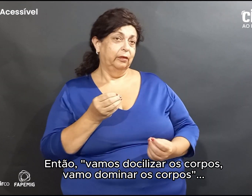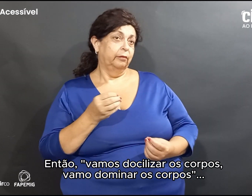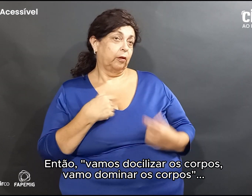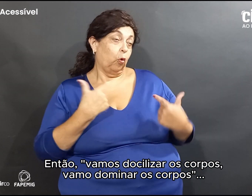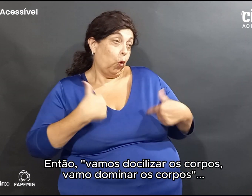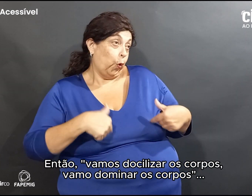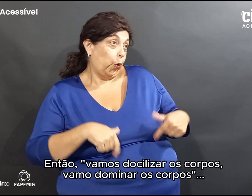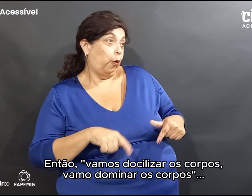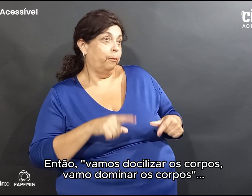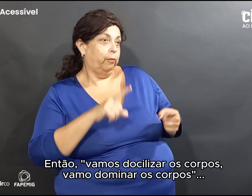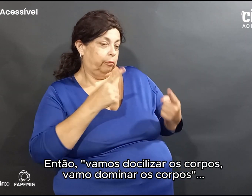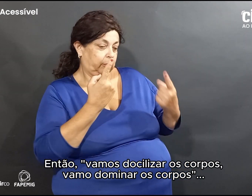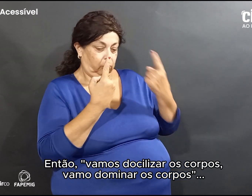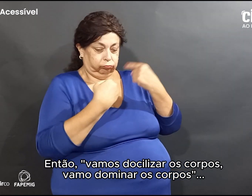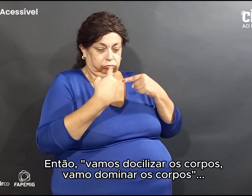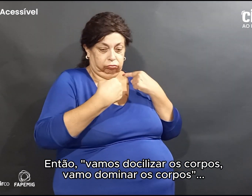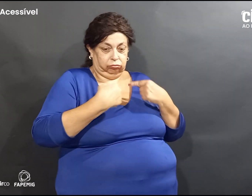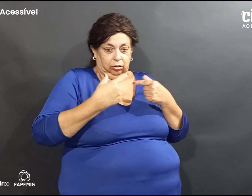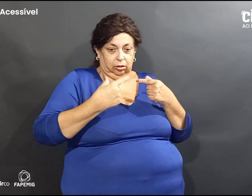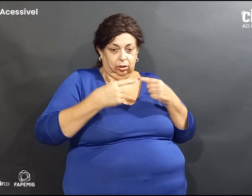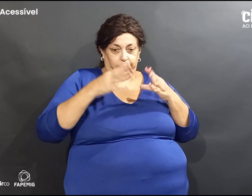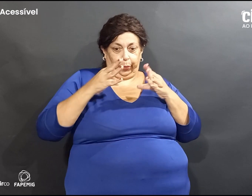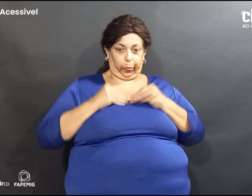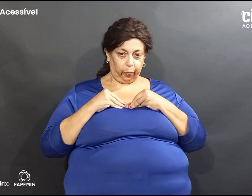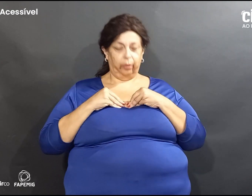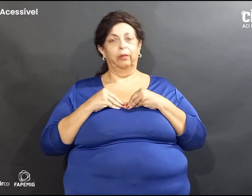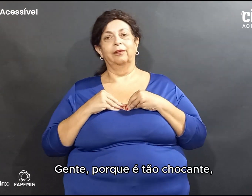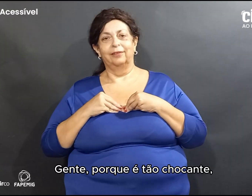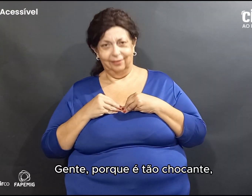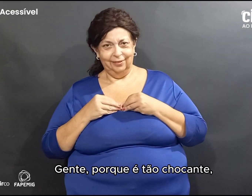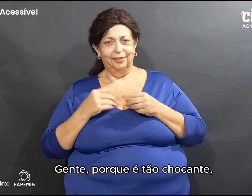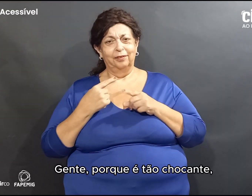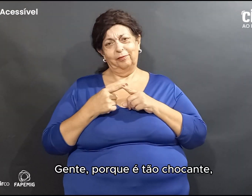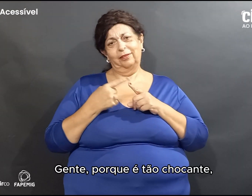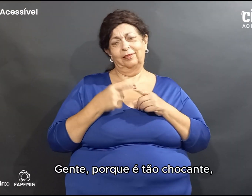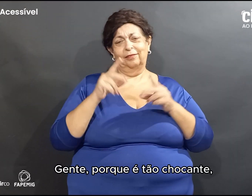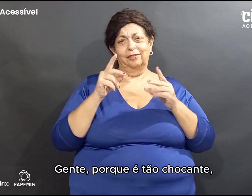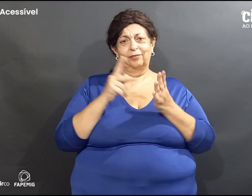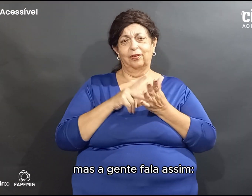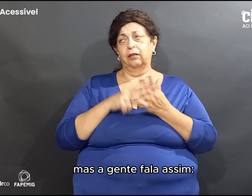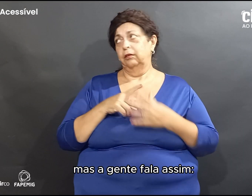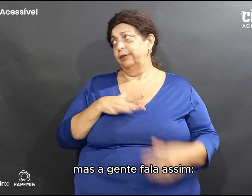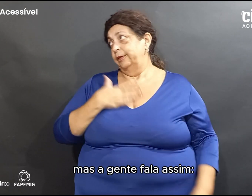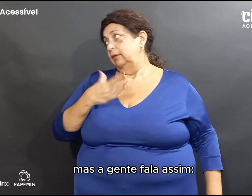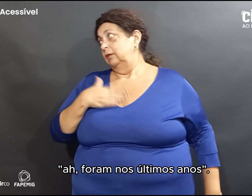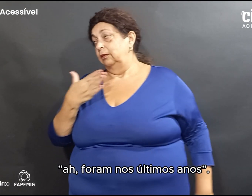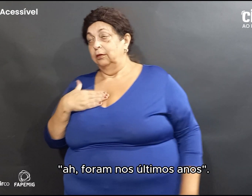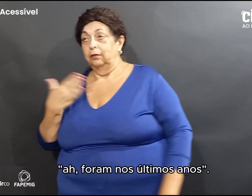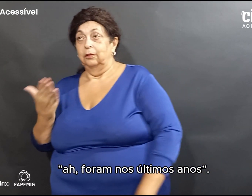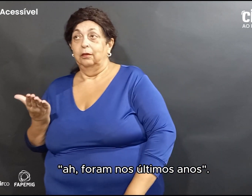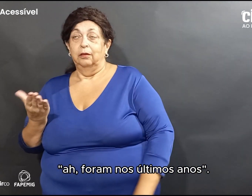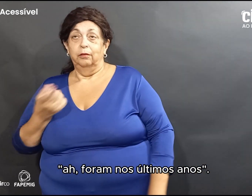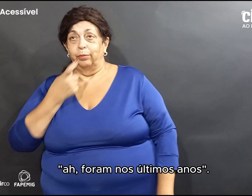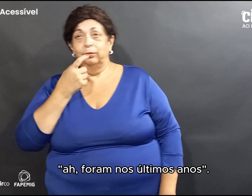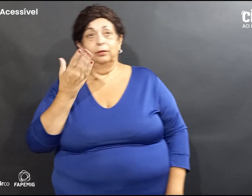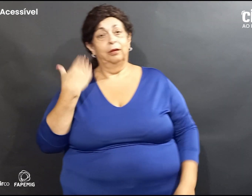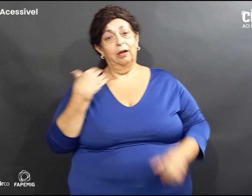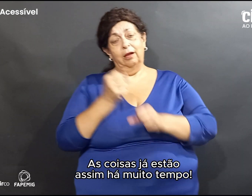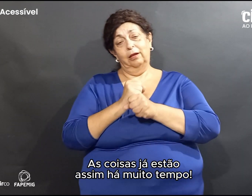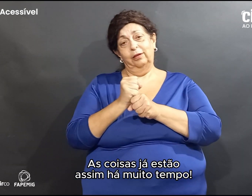vamos dominar os corpos, né? Gente, é porque é tão chocante, mas a gente fala assim, foram nos últimos anos, as coisas já